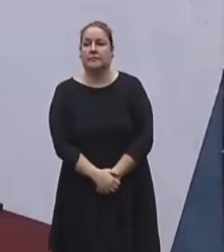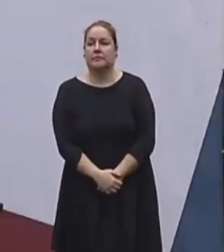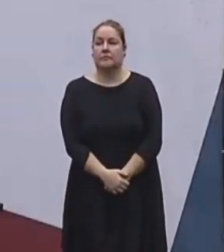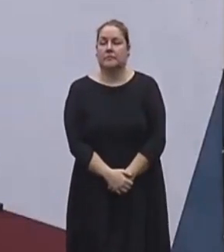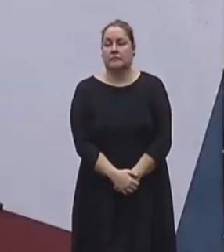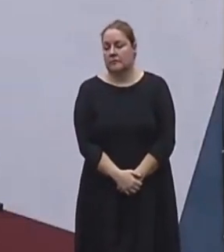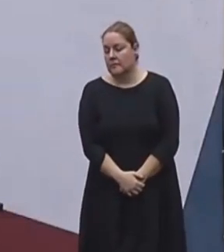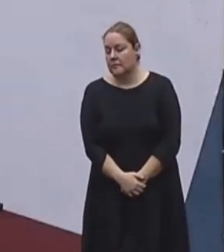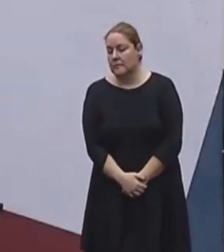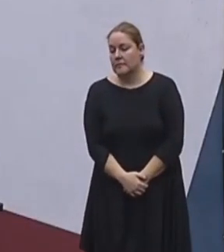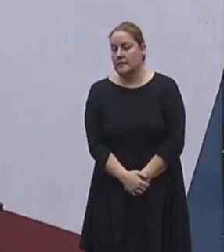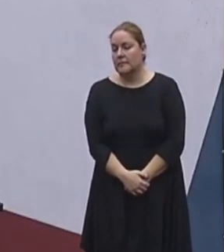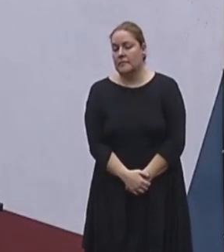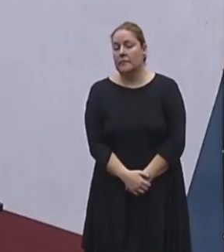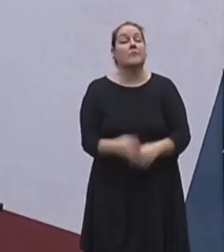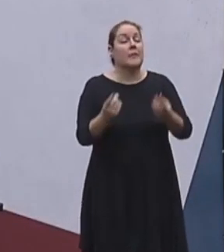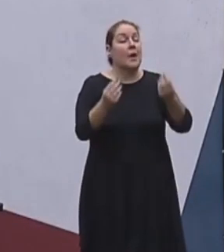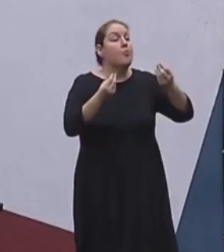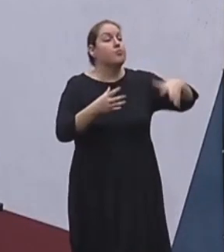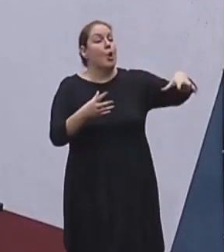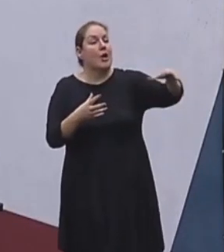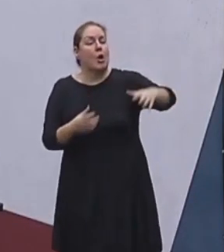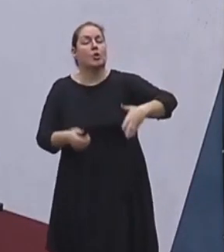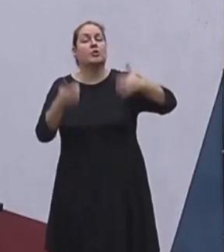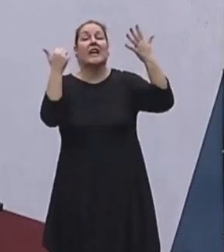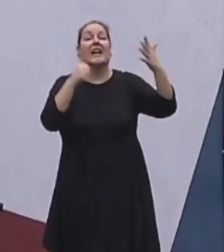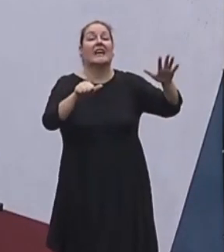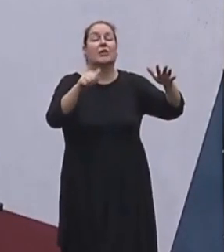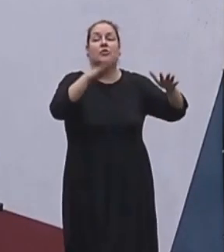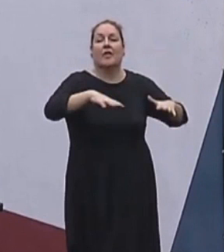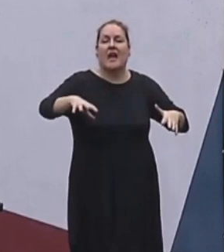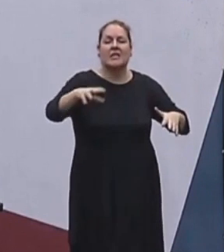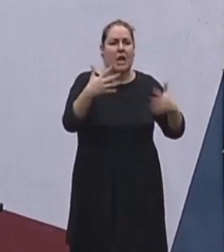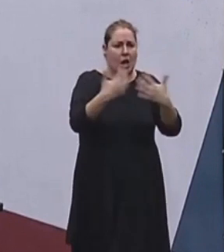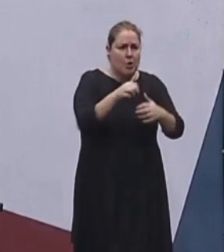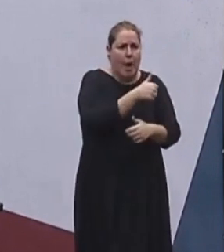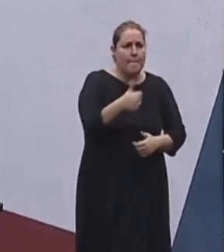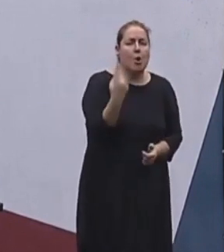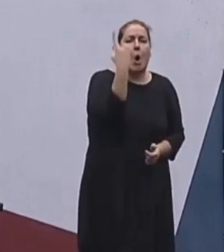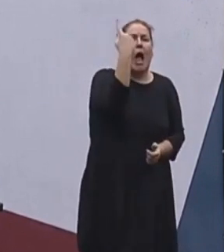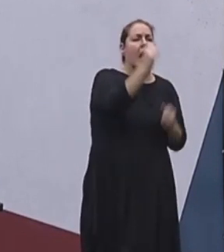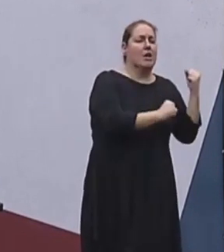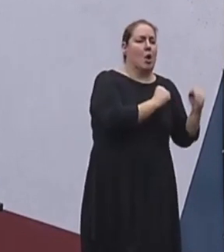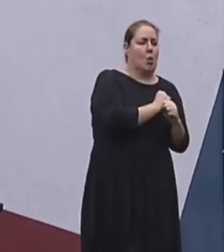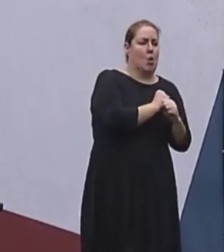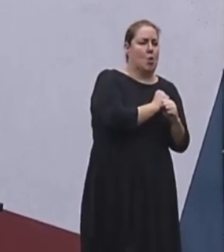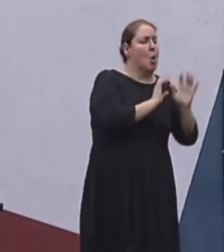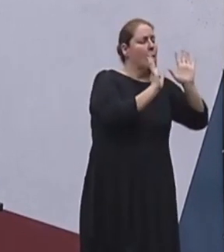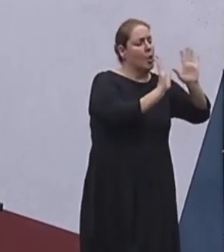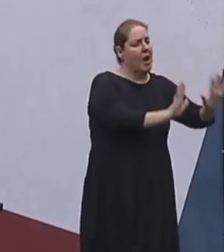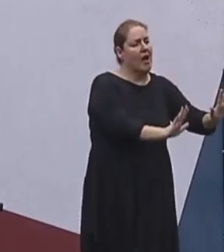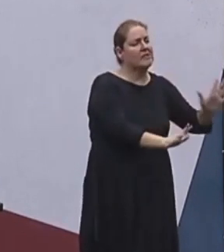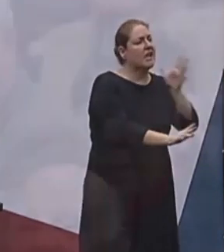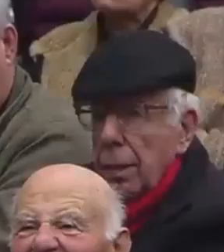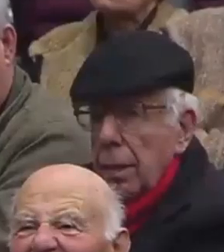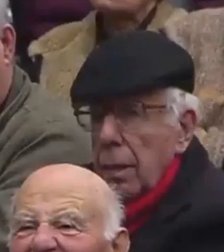εργοστάσιο τέχνης, ένας πολυχώρος με 900 θέσεις, και δεν λειτουργήσε παραπάνω από ένα χρόνο. Τον άφησαν και